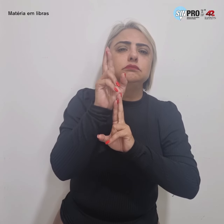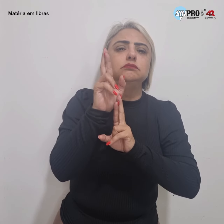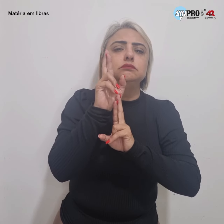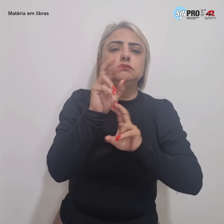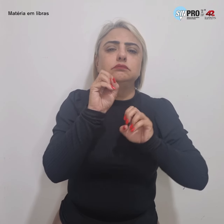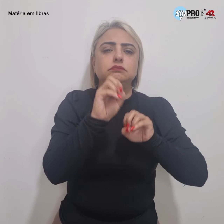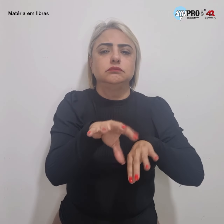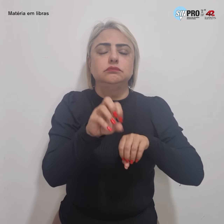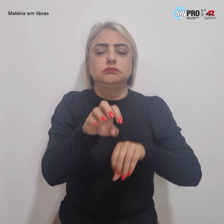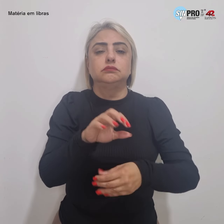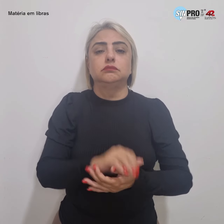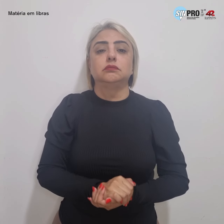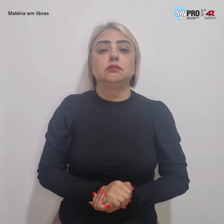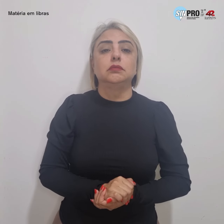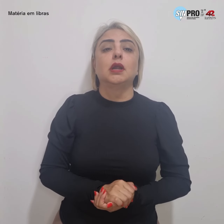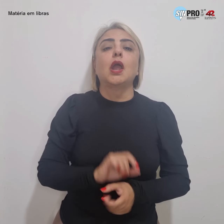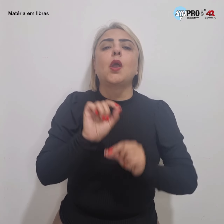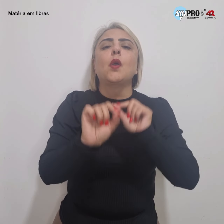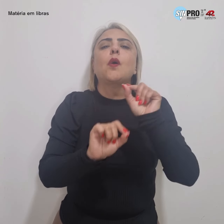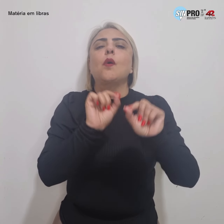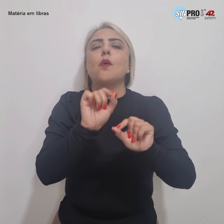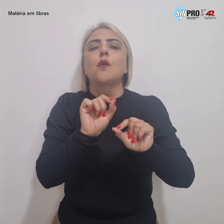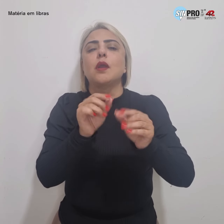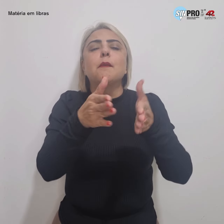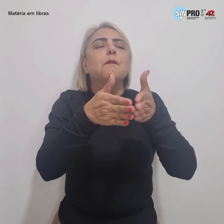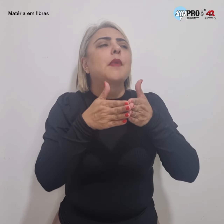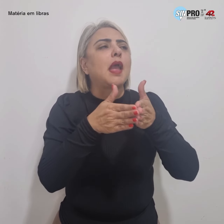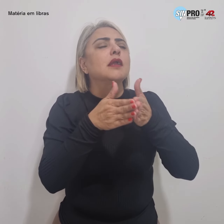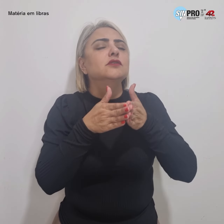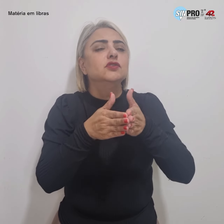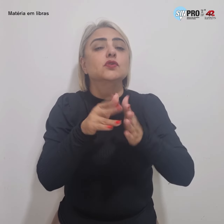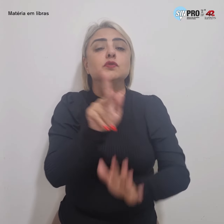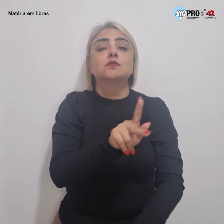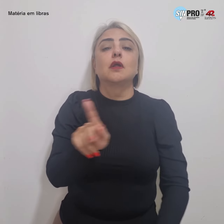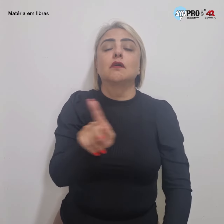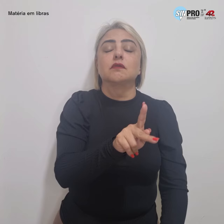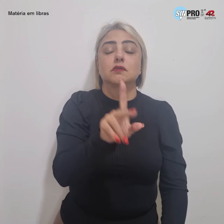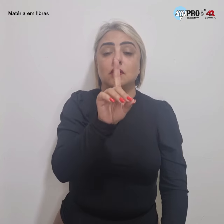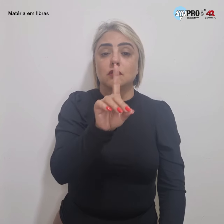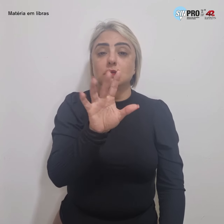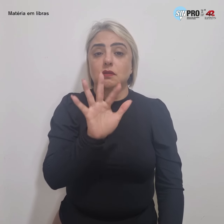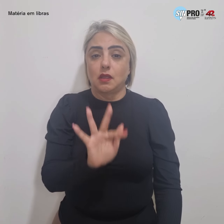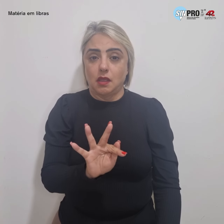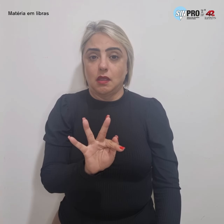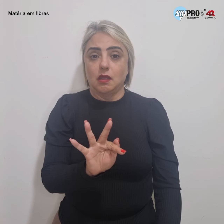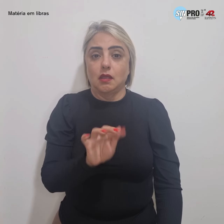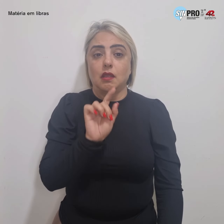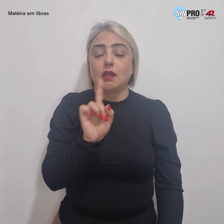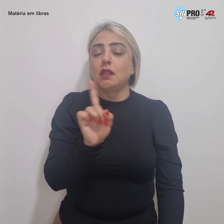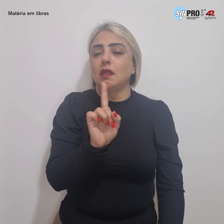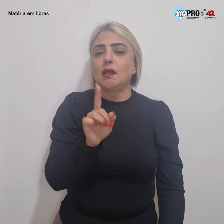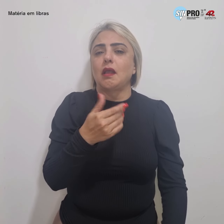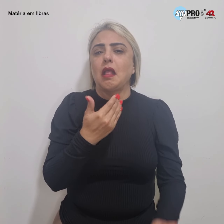educação. O que reivindicam os professores do Distrito Federal não são